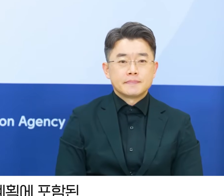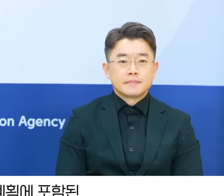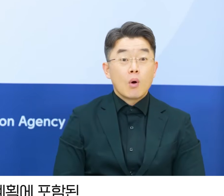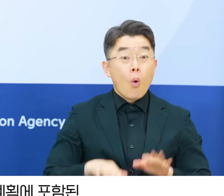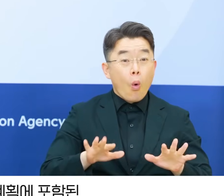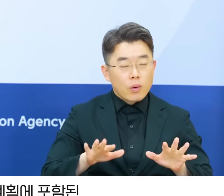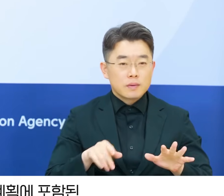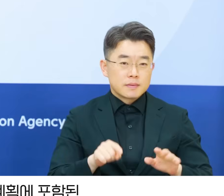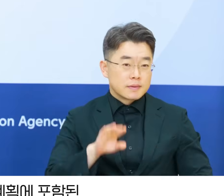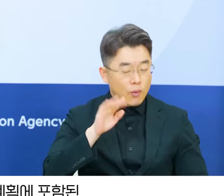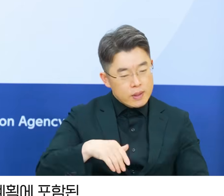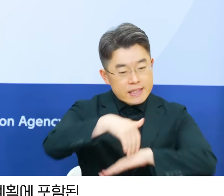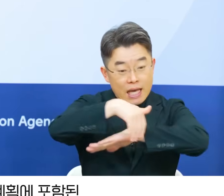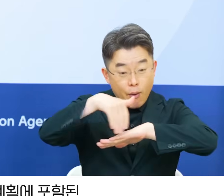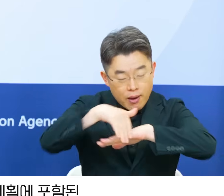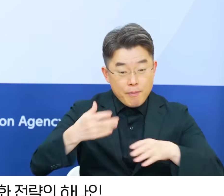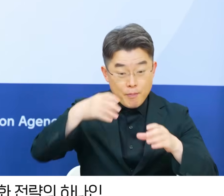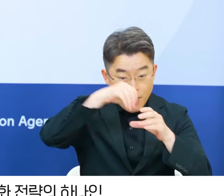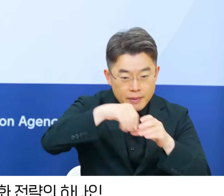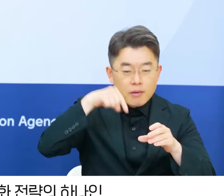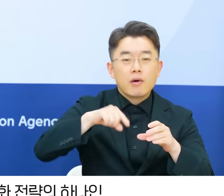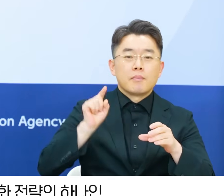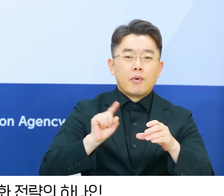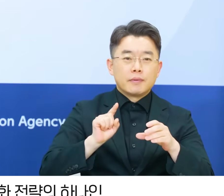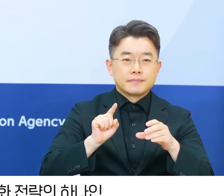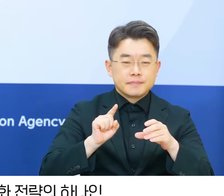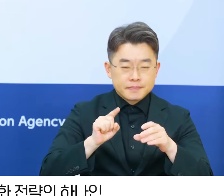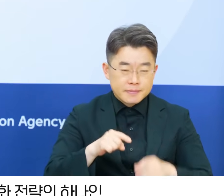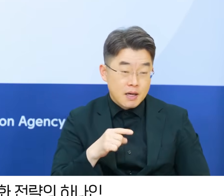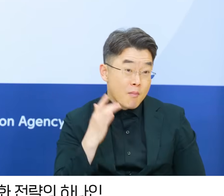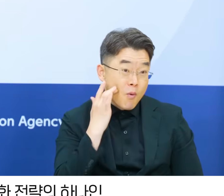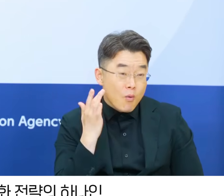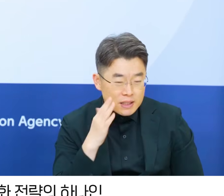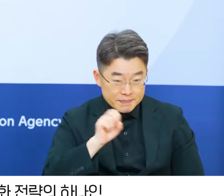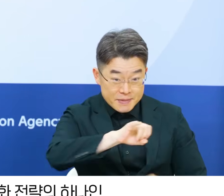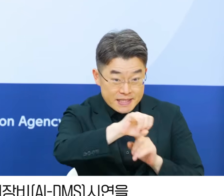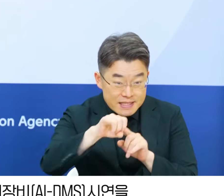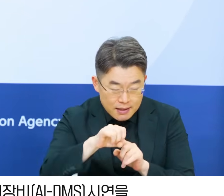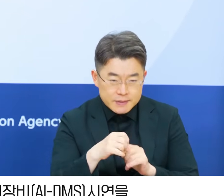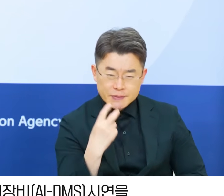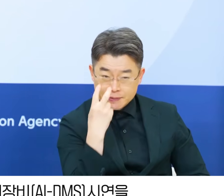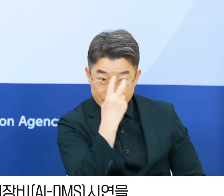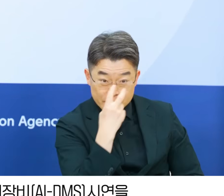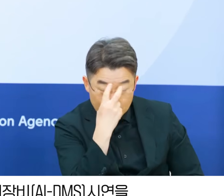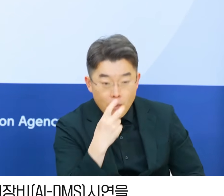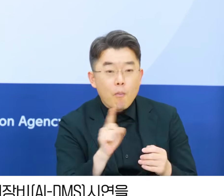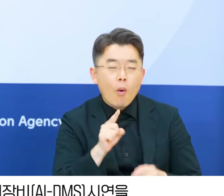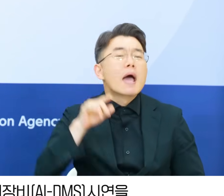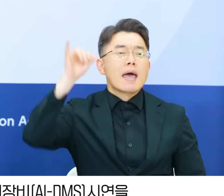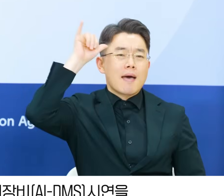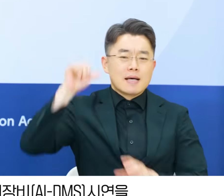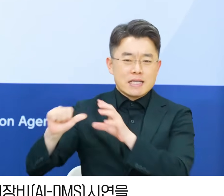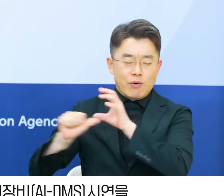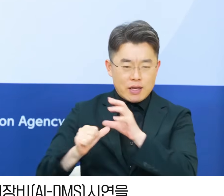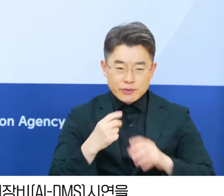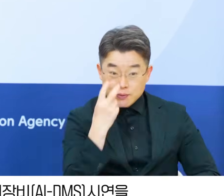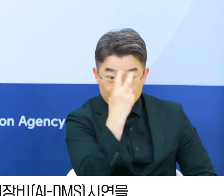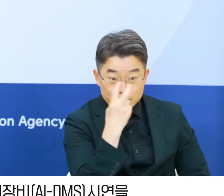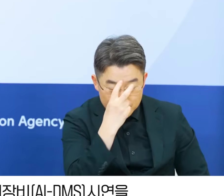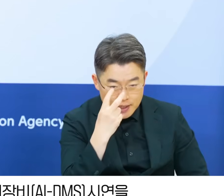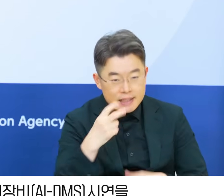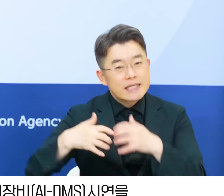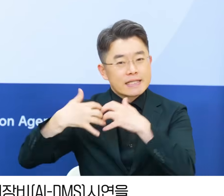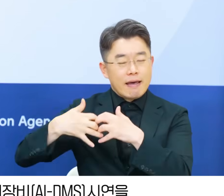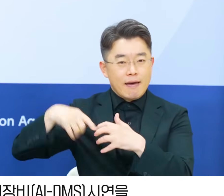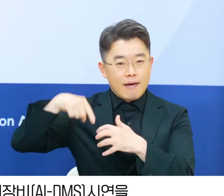오늘은 중장기 계획에 포함된 스마트 감시체계 강화 전략의 하나인 인공지능 기반 모기 감시 장비